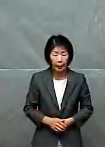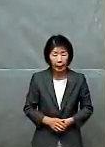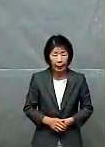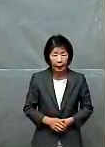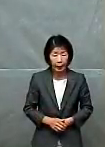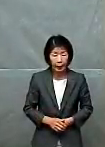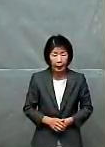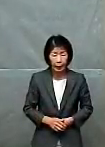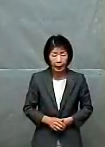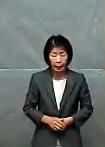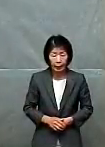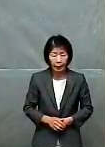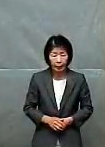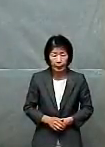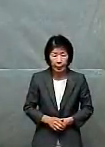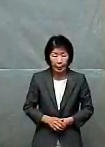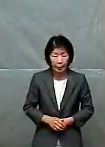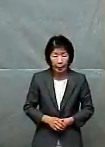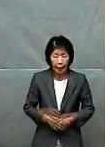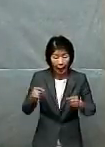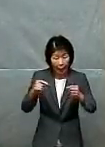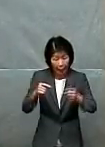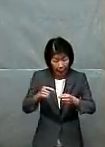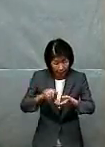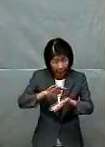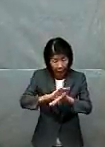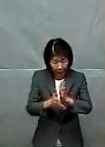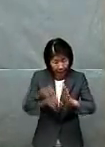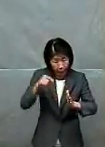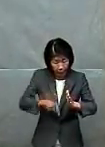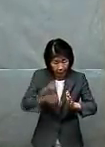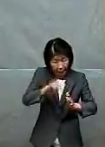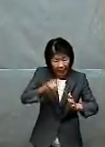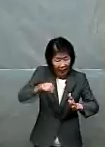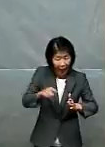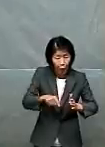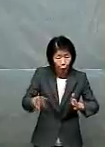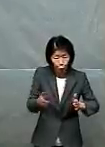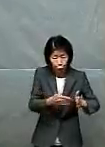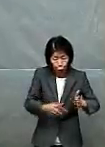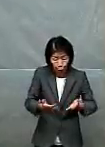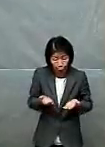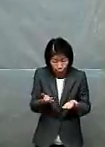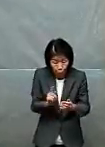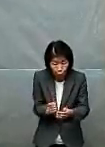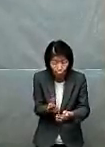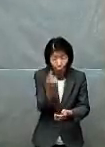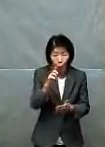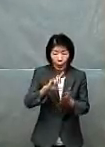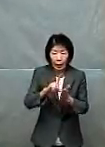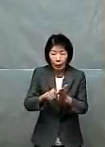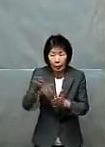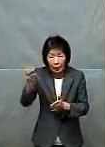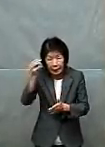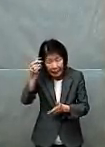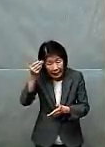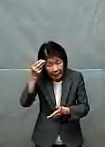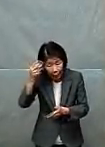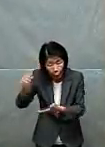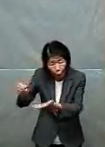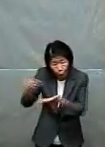中山間地といいますか、山間地の多い山形県内陸の方で地震が起きた際により参考になるんじゃないかというような話もあるんですけれ